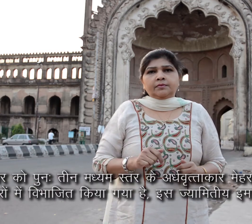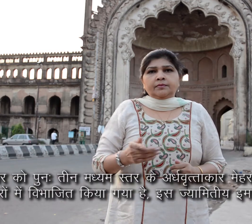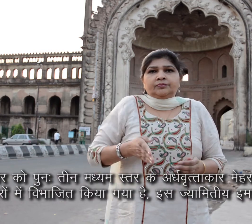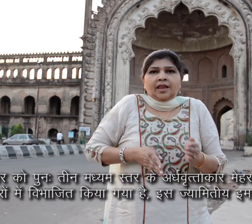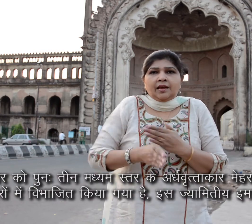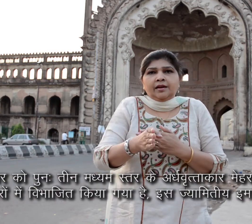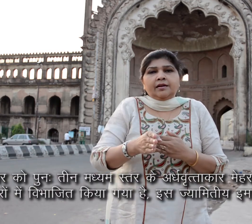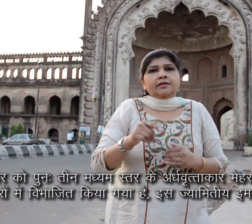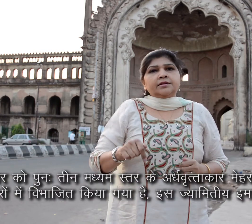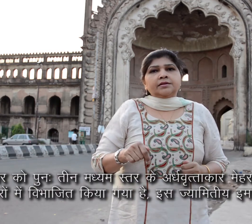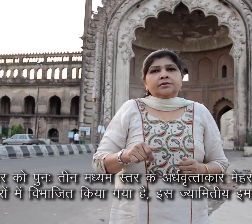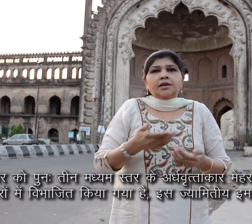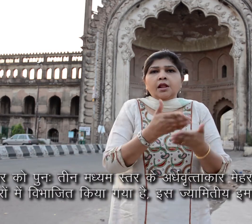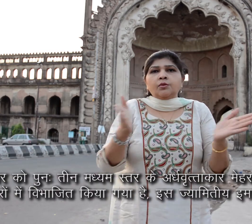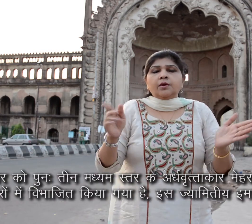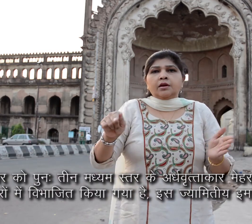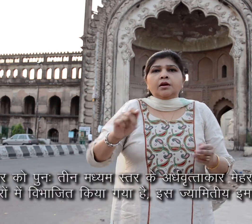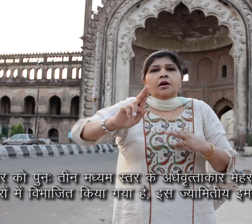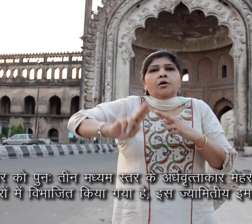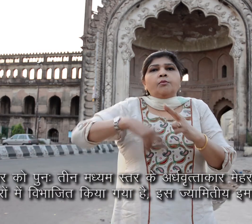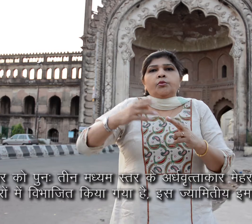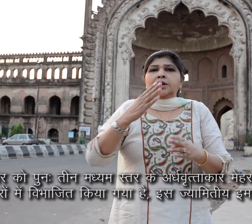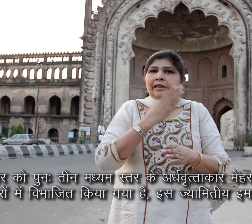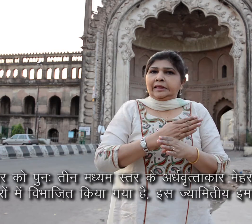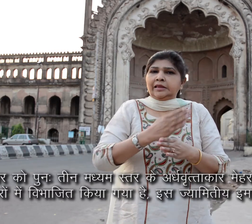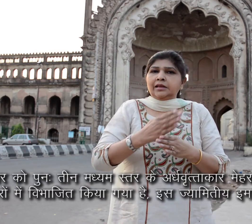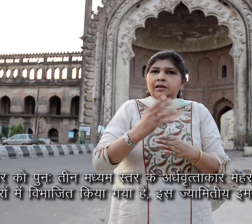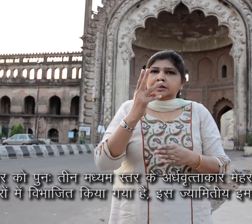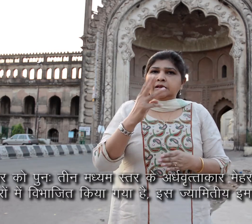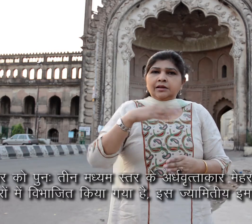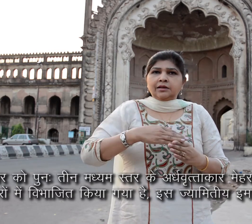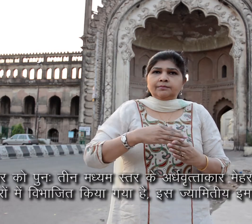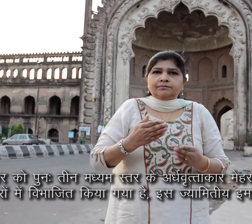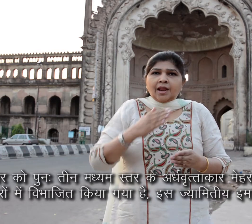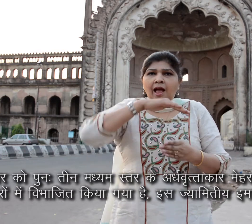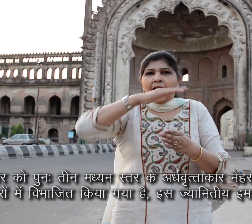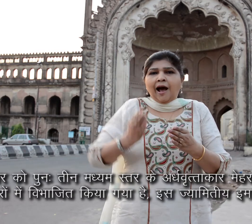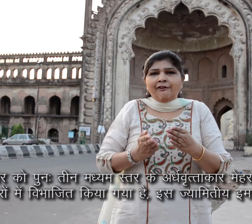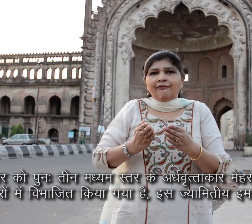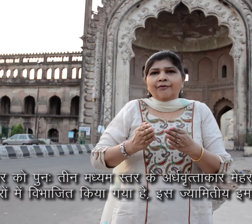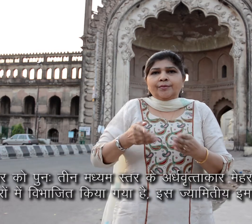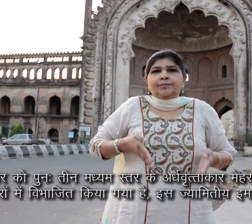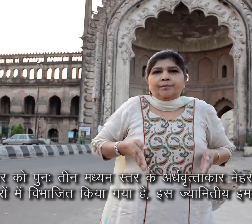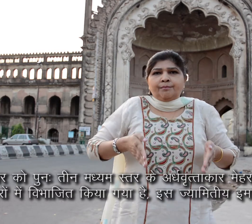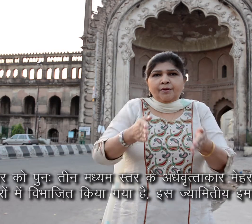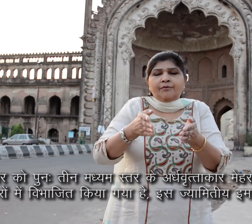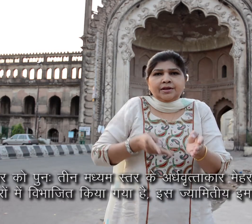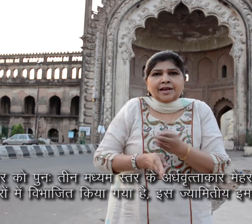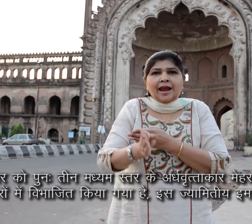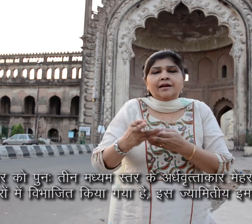प्रवेश द्वार को पुनः 3 मध्यम स्तर के अर्धवृत्ताकार मेहराबदार प्रवेश द्वारों में विभाजित किया गया